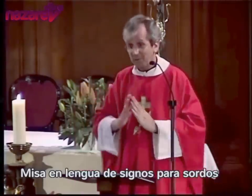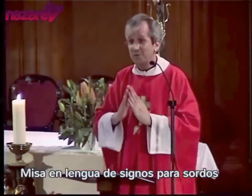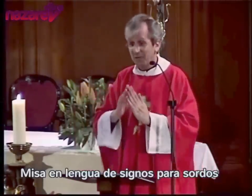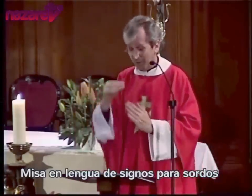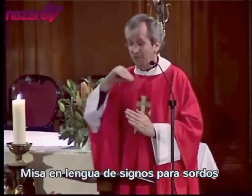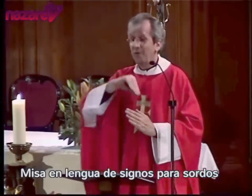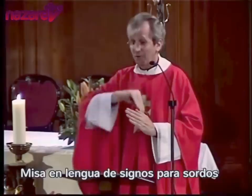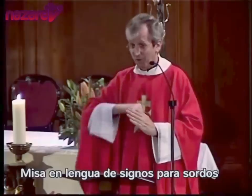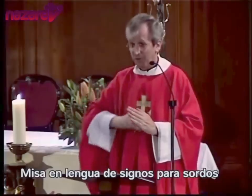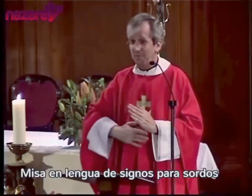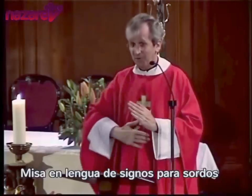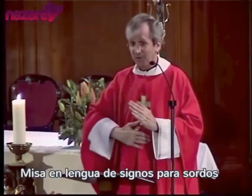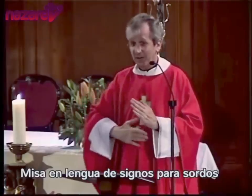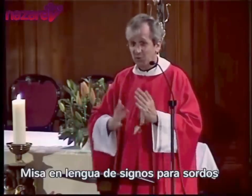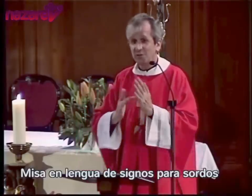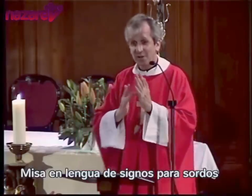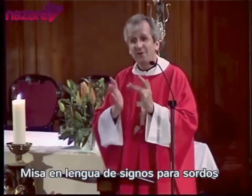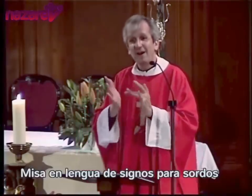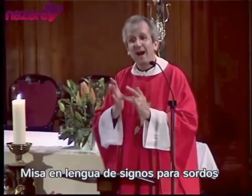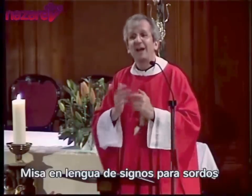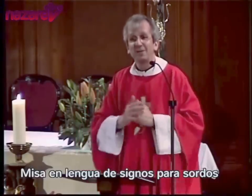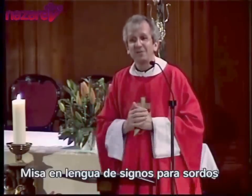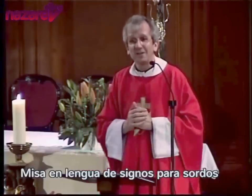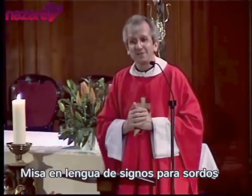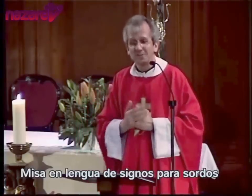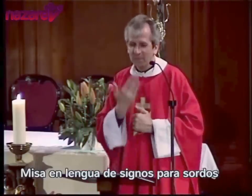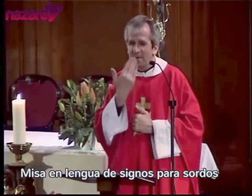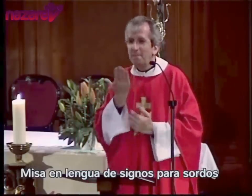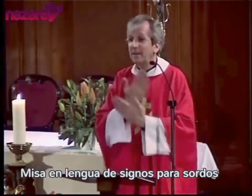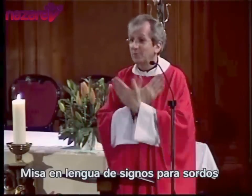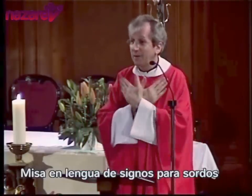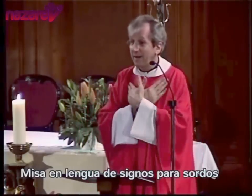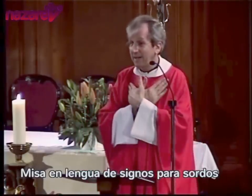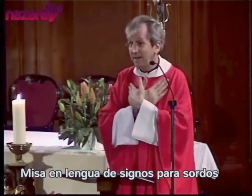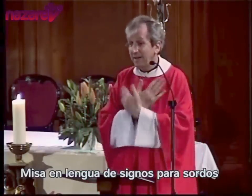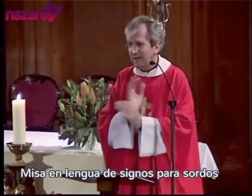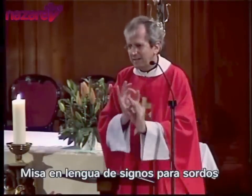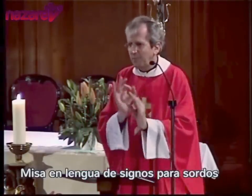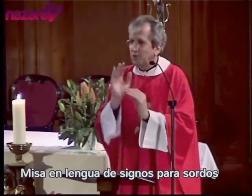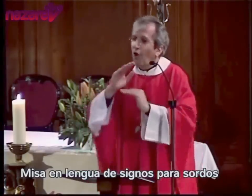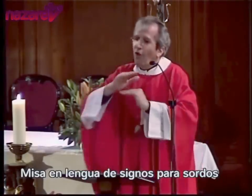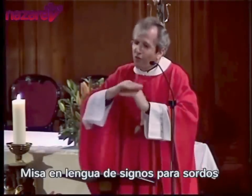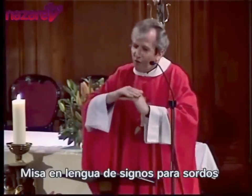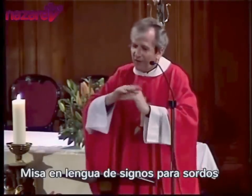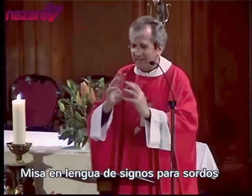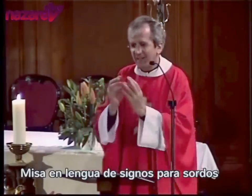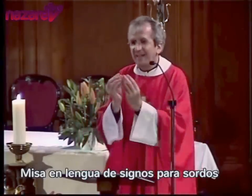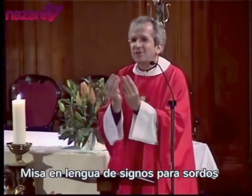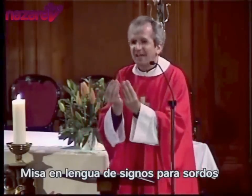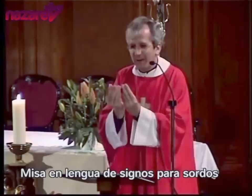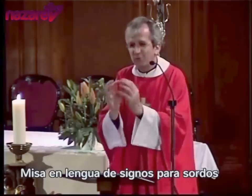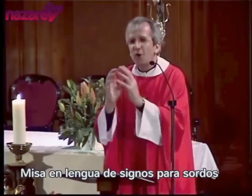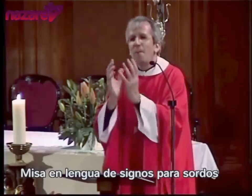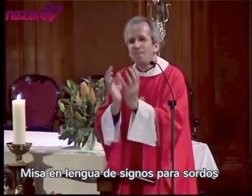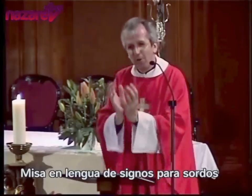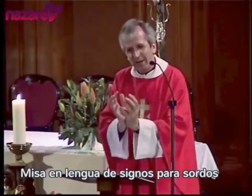del Espíritu Santo, concibió en su seno al Hijo de Dios. Pidamos a María que seamos dóciles, es decir, que